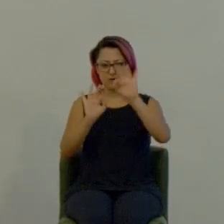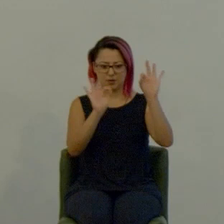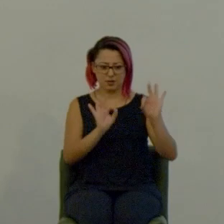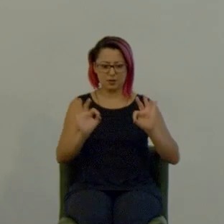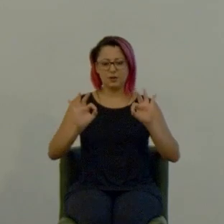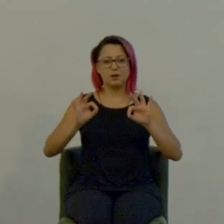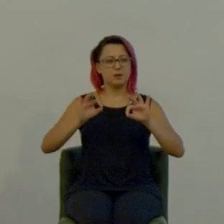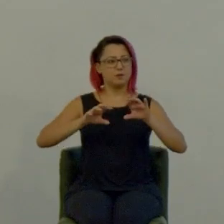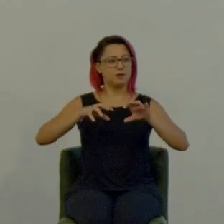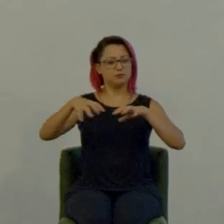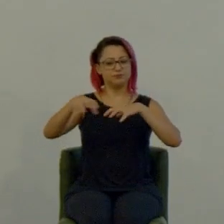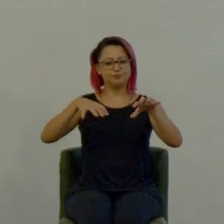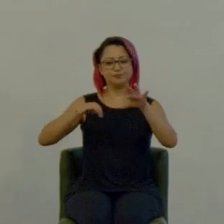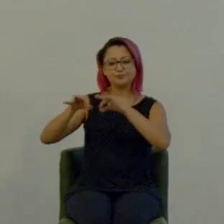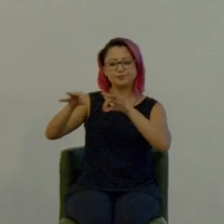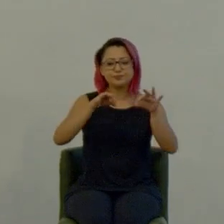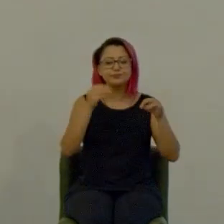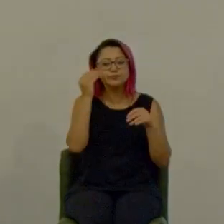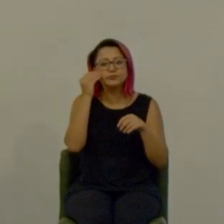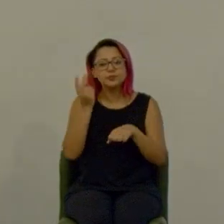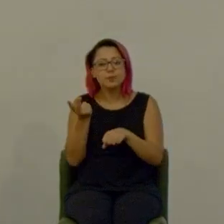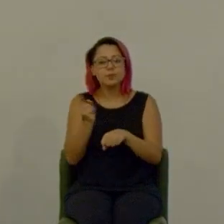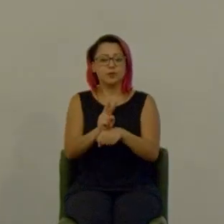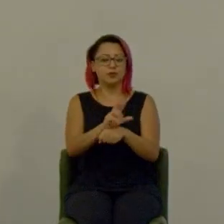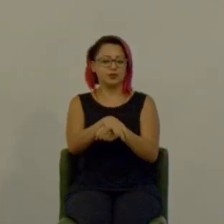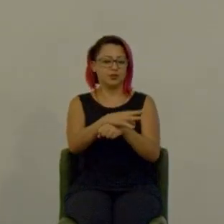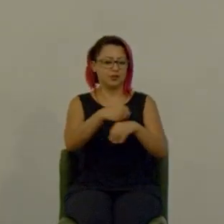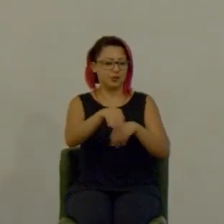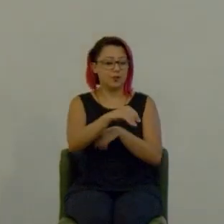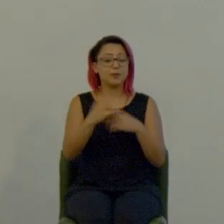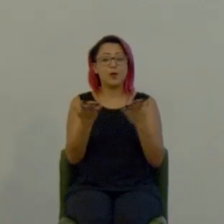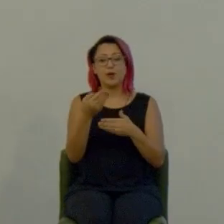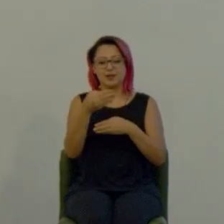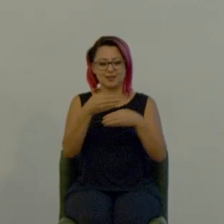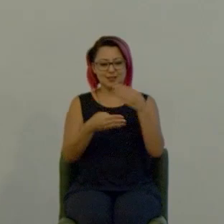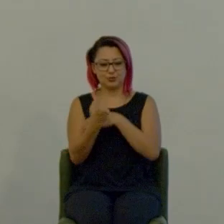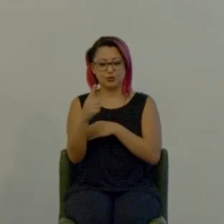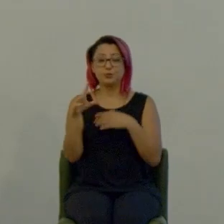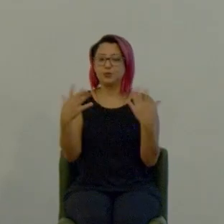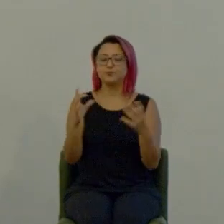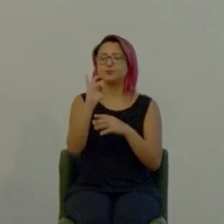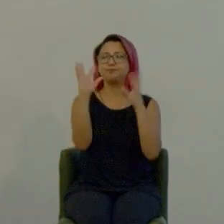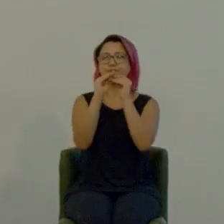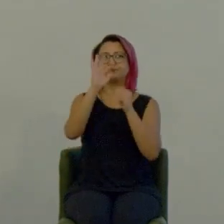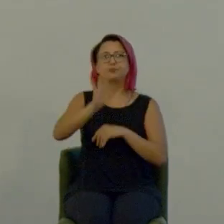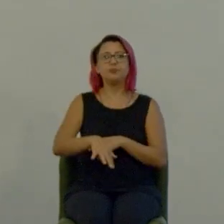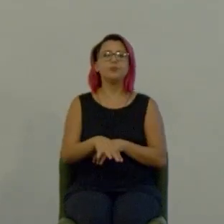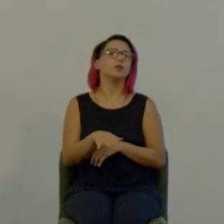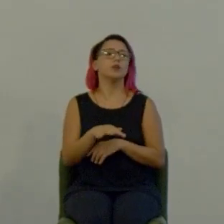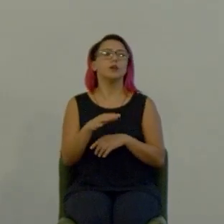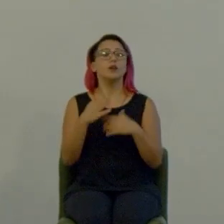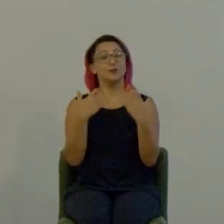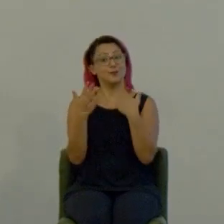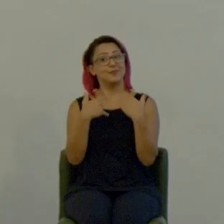e proteger aqueles territórios. Acho que é isso, gente. Isso aqui é o último slide. Então, assim, só para fechar, eu acho que é uma